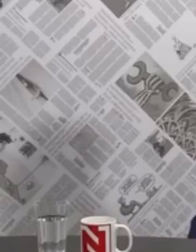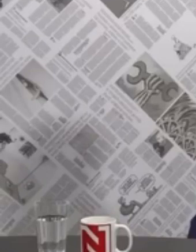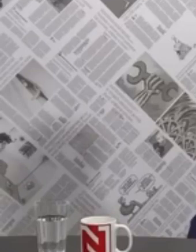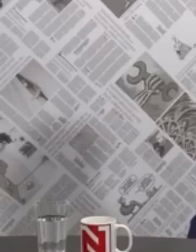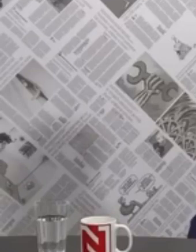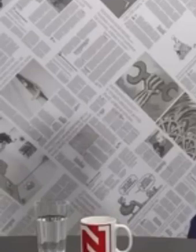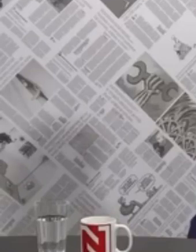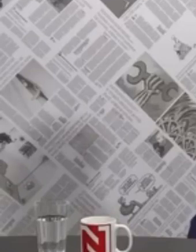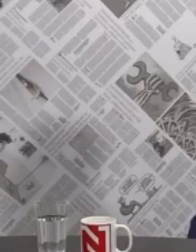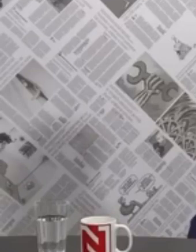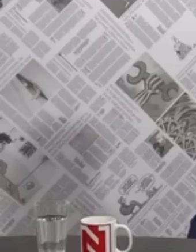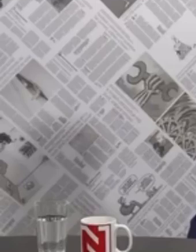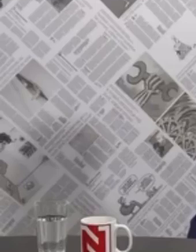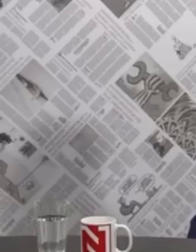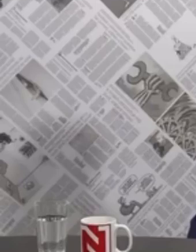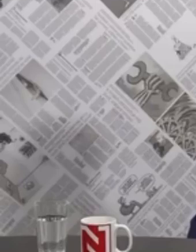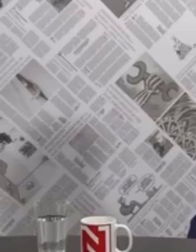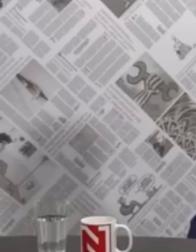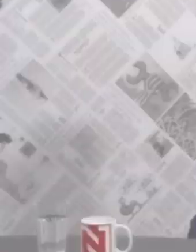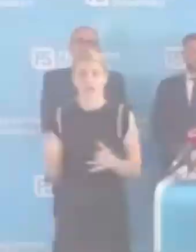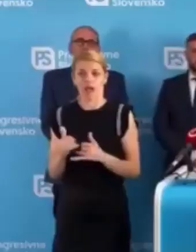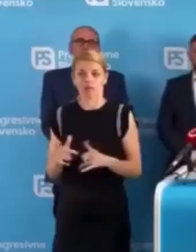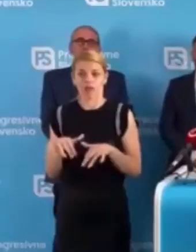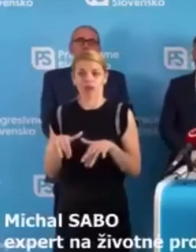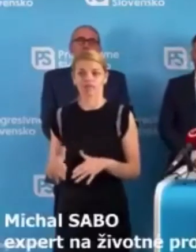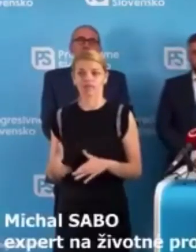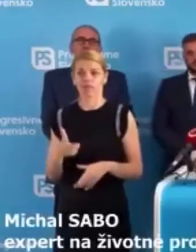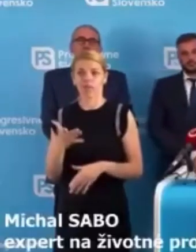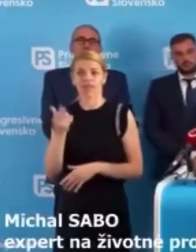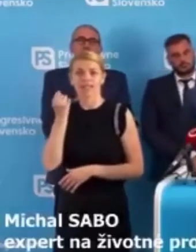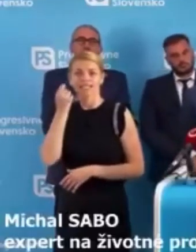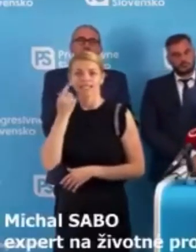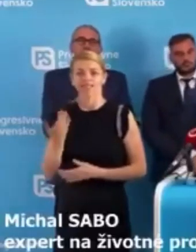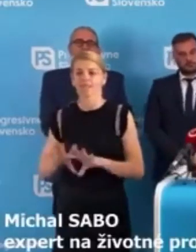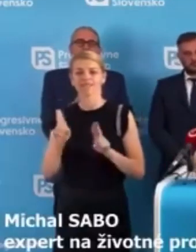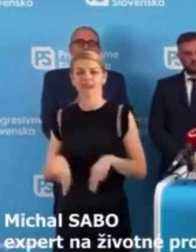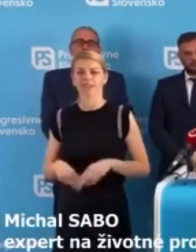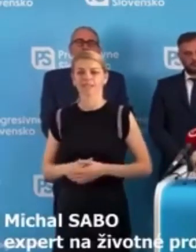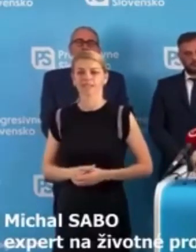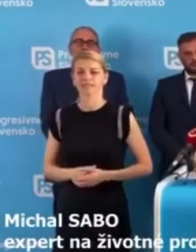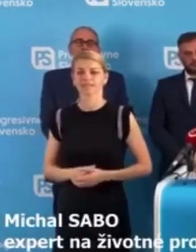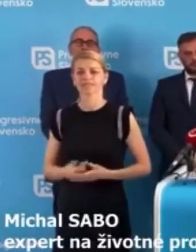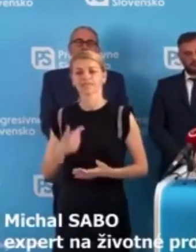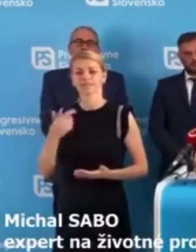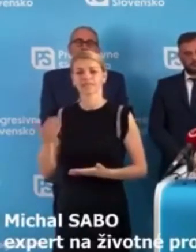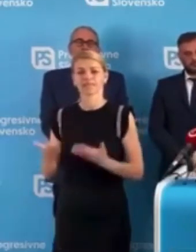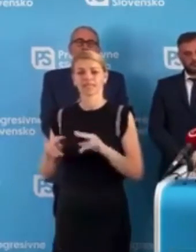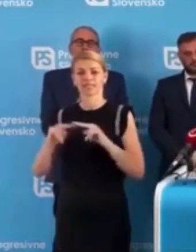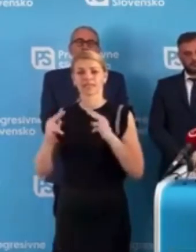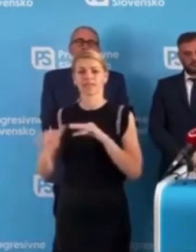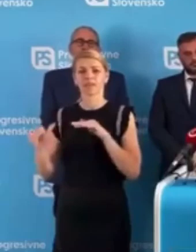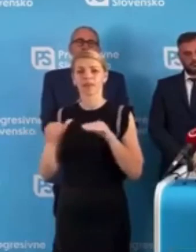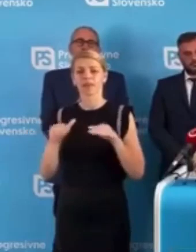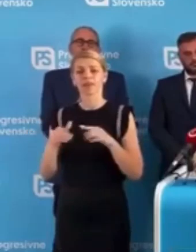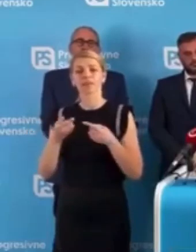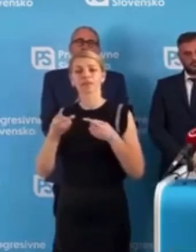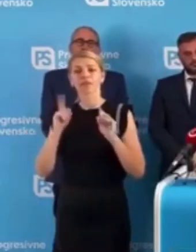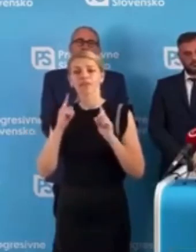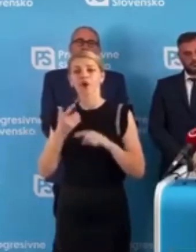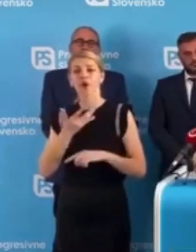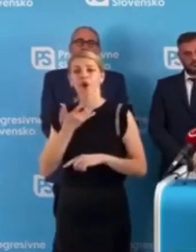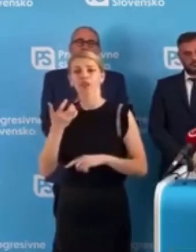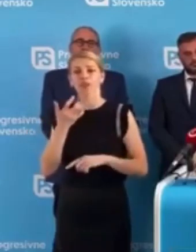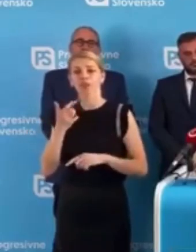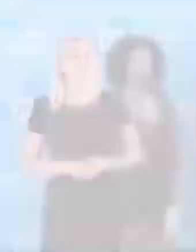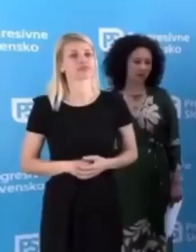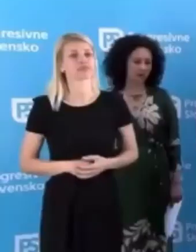Aj do takých debát som bol prístupný. Klimatická kríza sa deje tu a teraz. V porovnaní so svetovým priemerom sa Slovensko otepluje